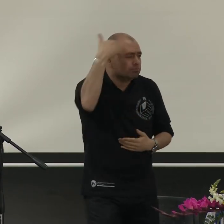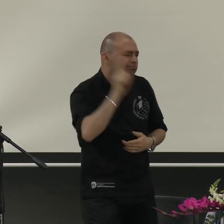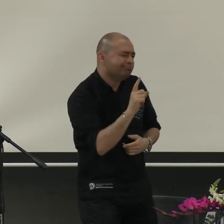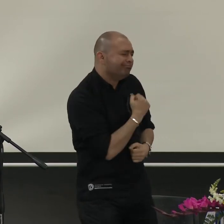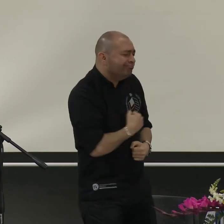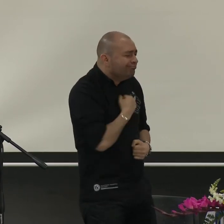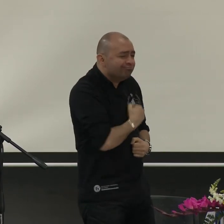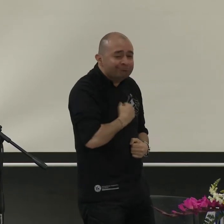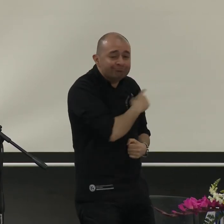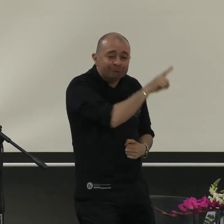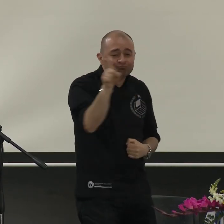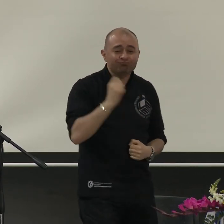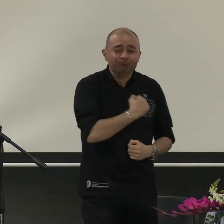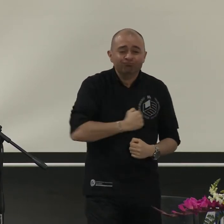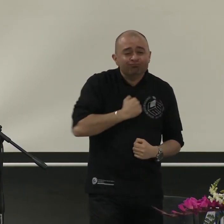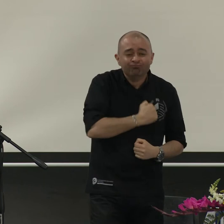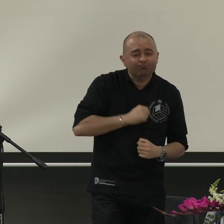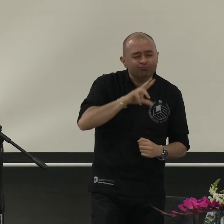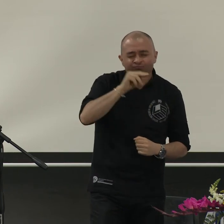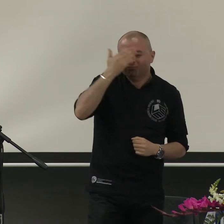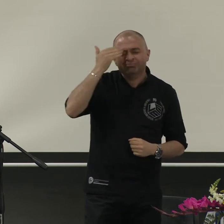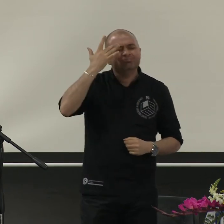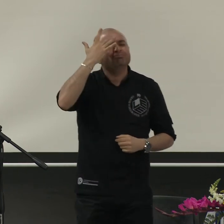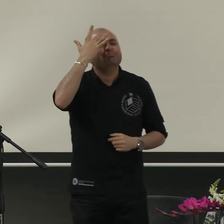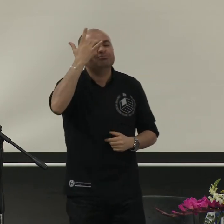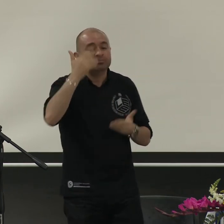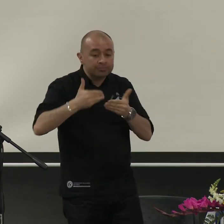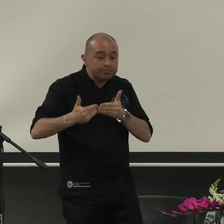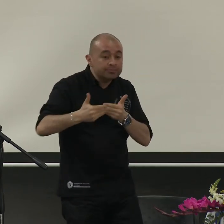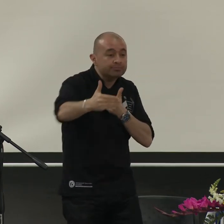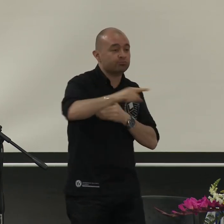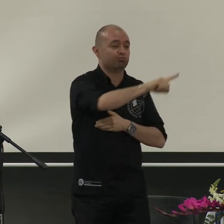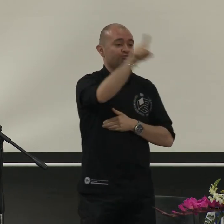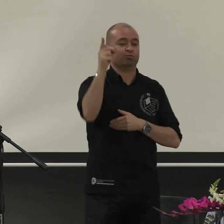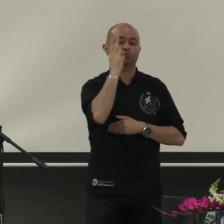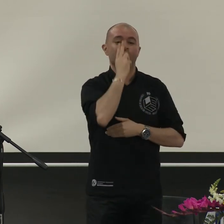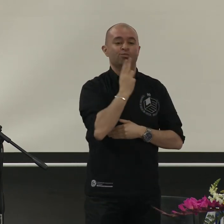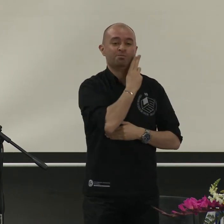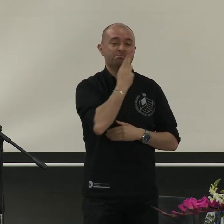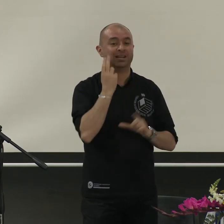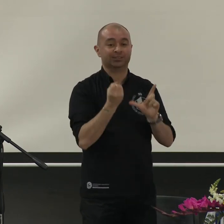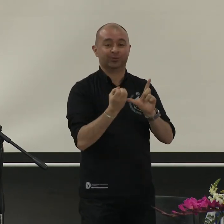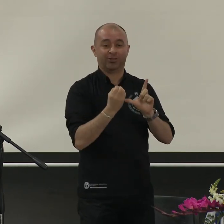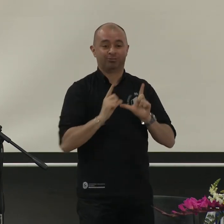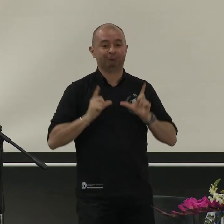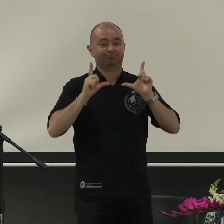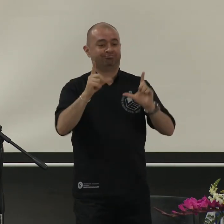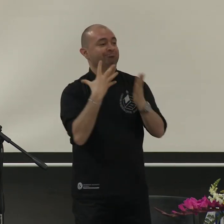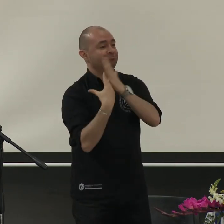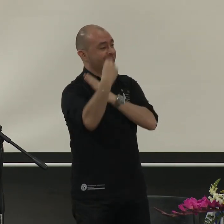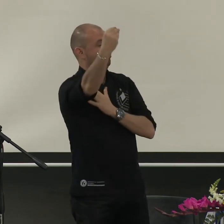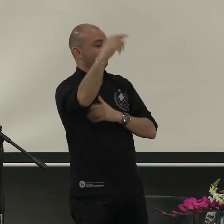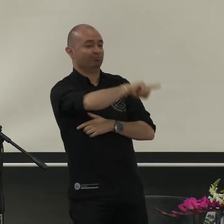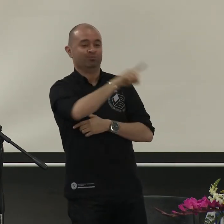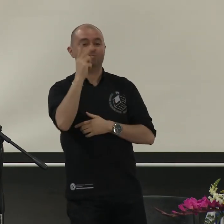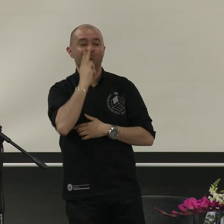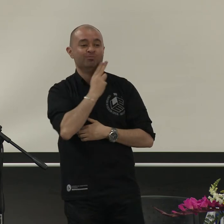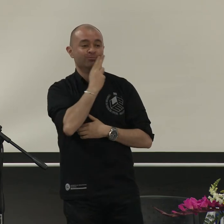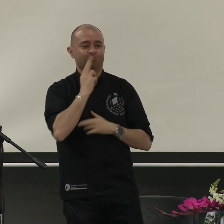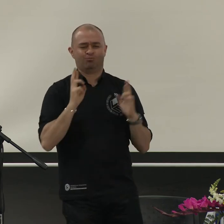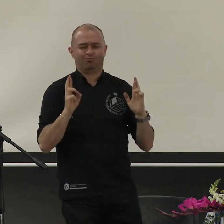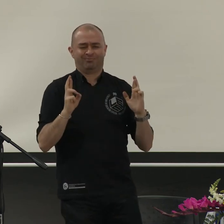especiales y en este momento mis palabras quieren llegar a ustedes como un sentido de